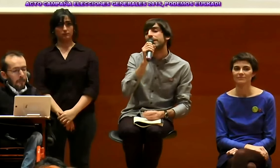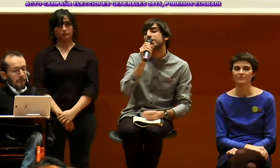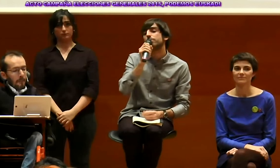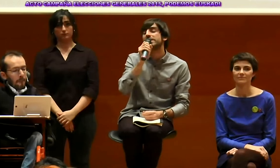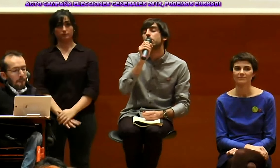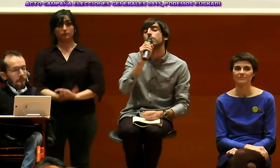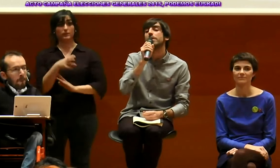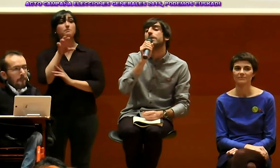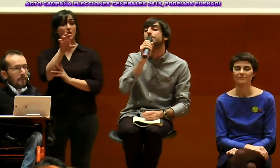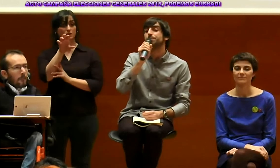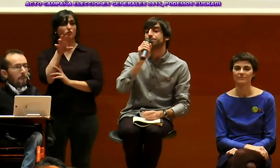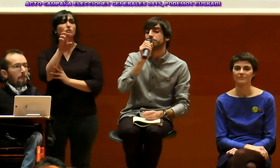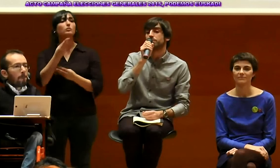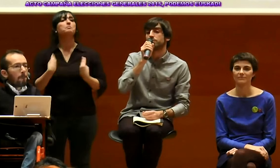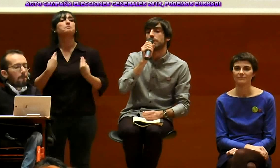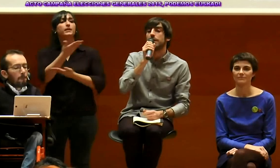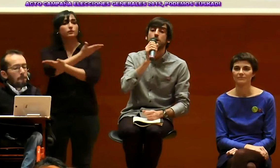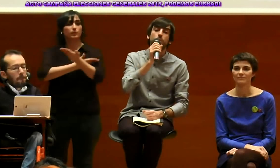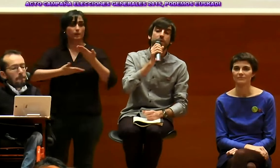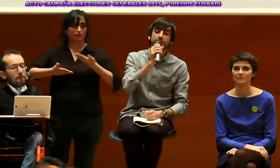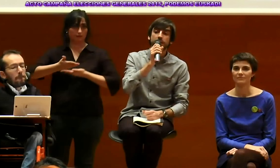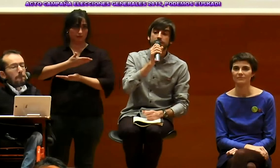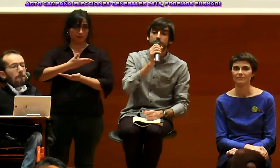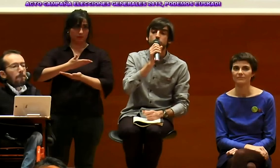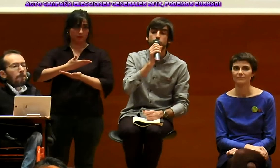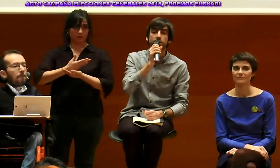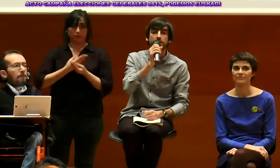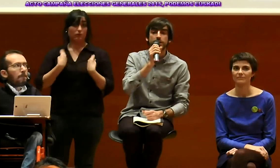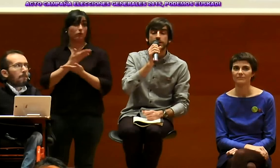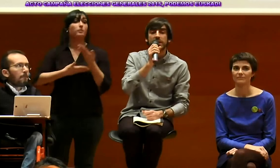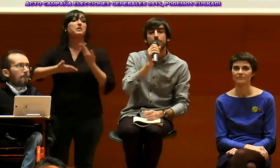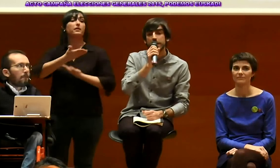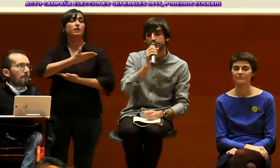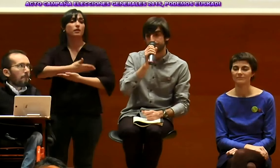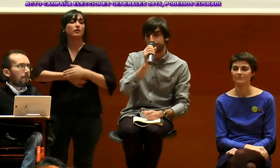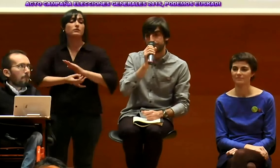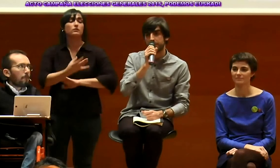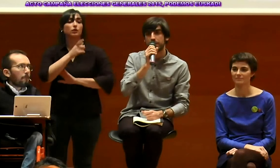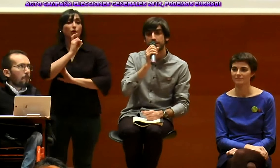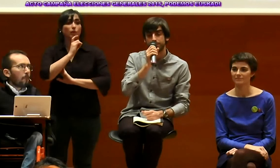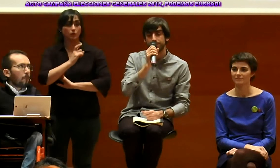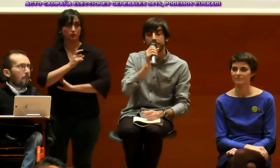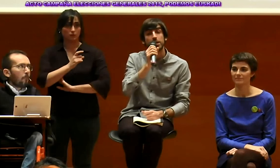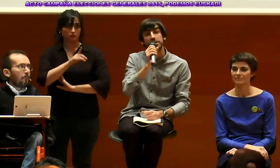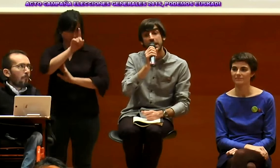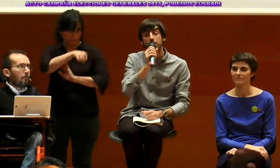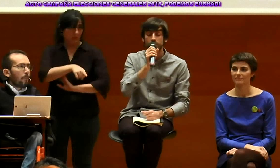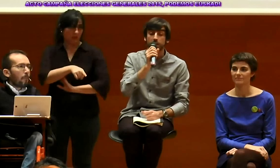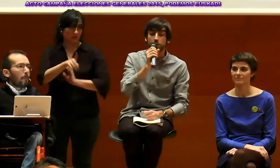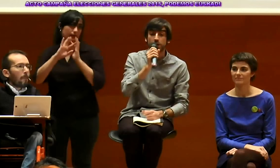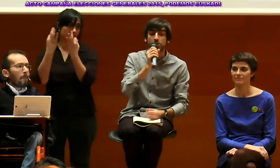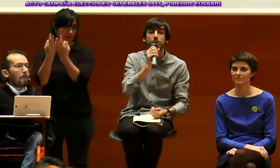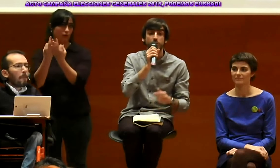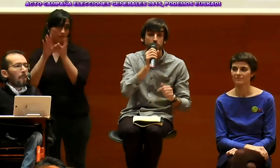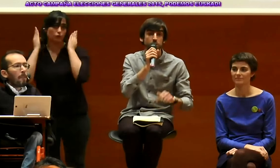Ese país es un país de convivencias. Y la convivencia se construye también en el Senado y en